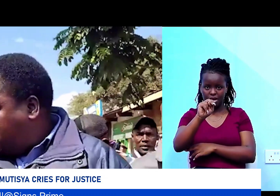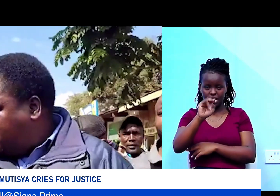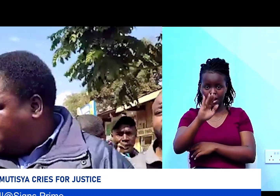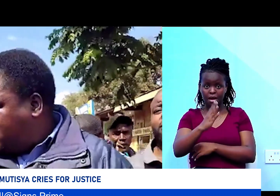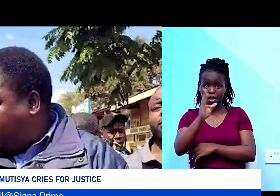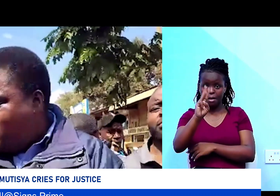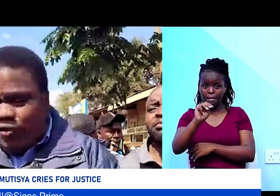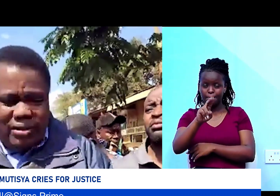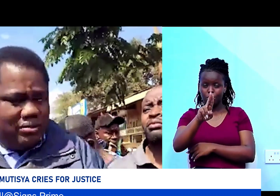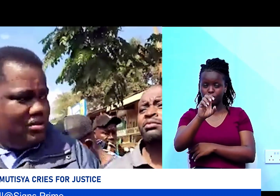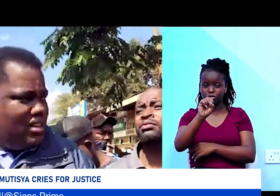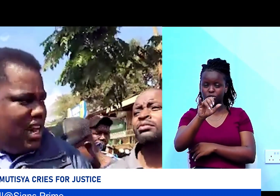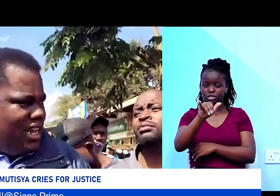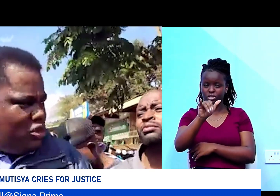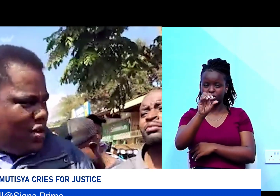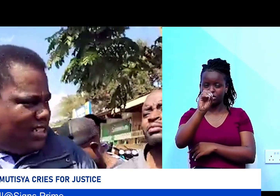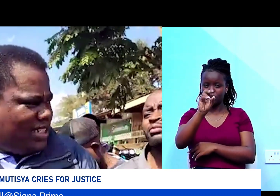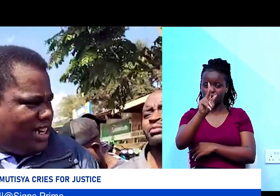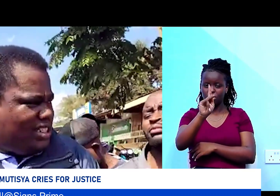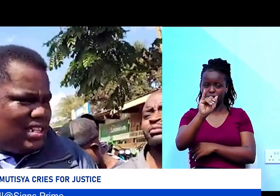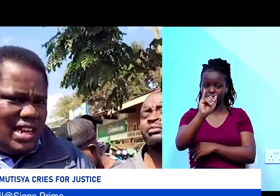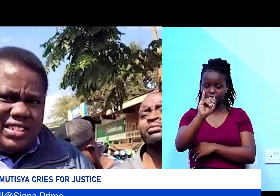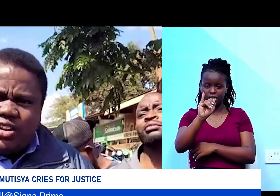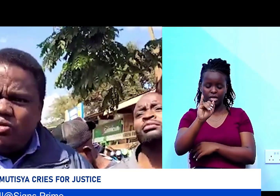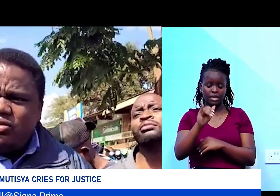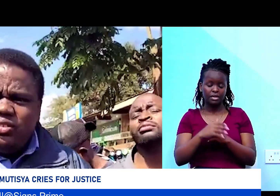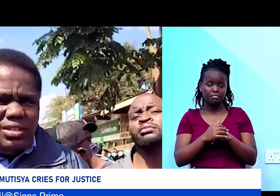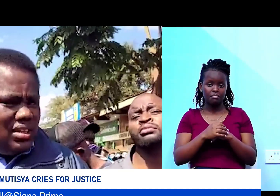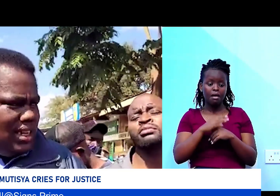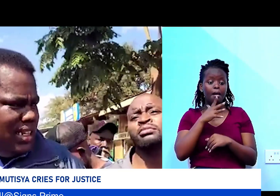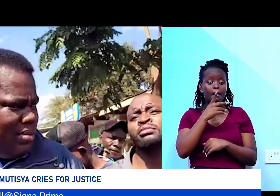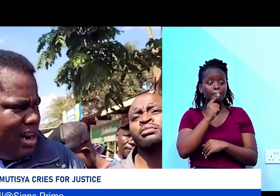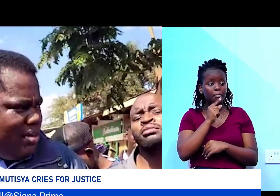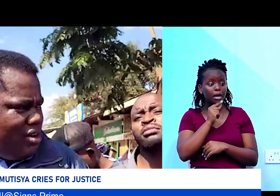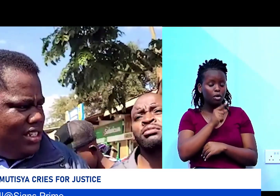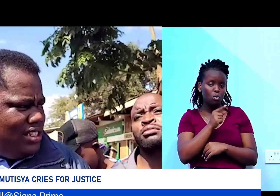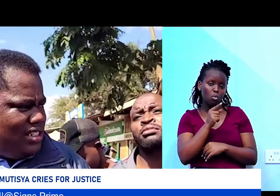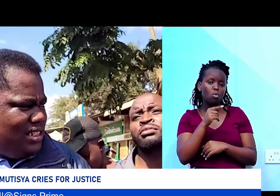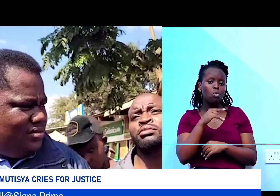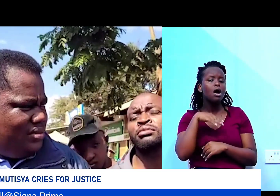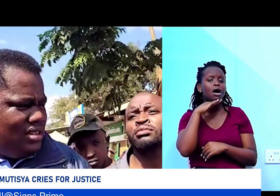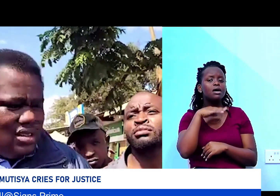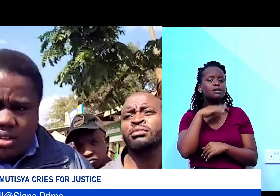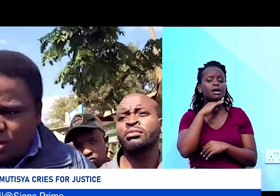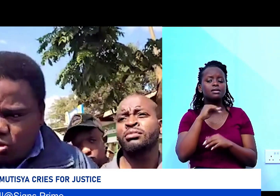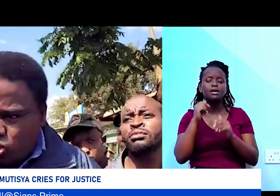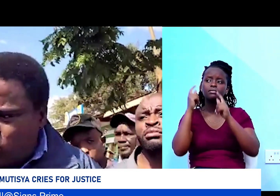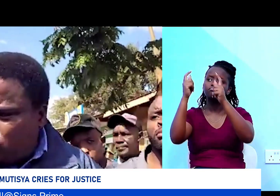Gerson Mutisia Move aliyetuacha tarehe 25 katika maandamano ya Gen Z ni mtoto